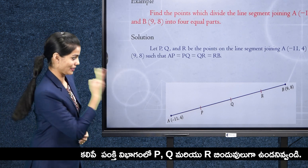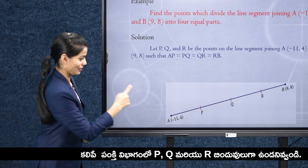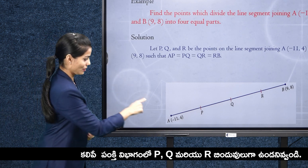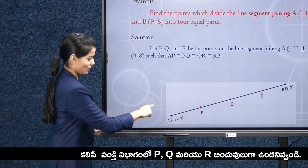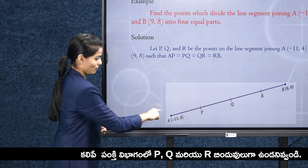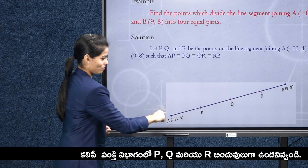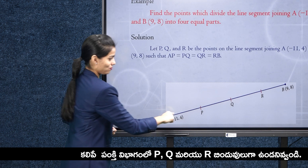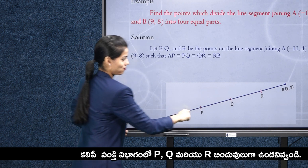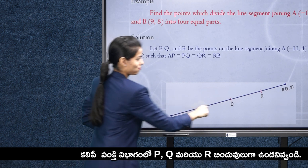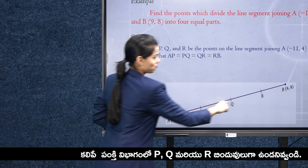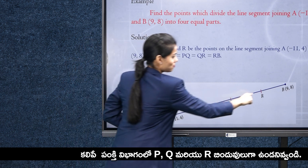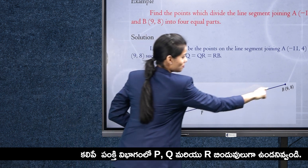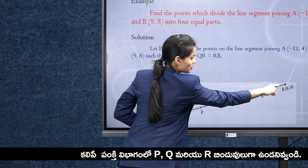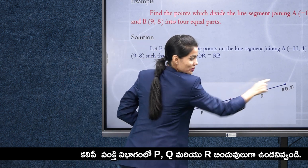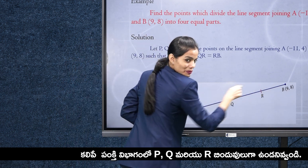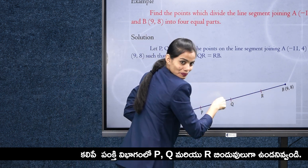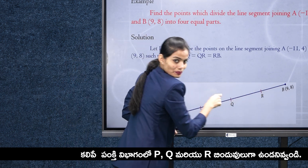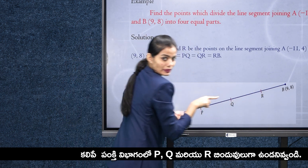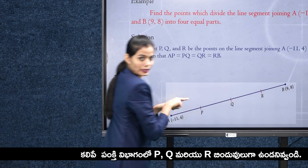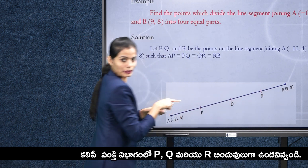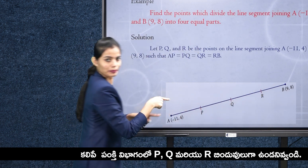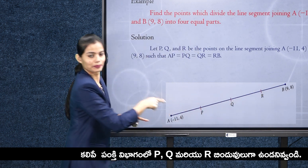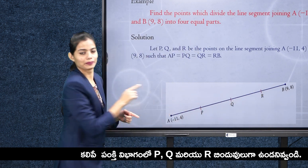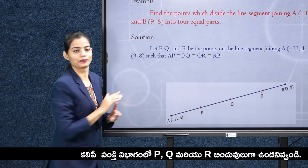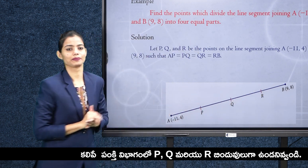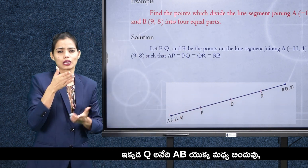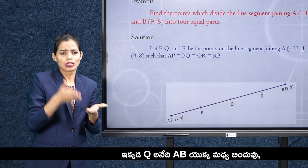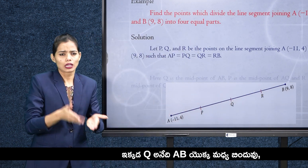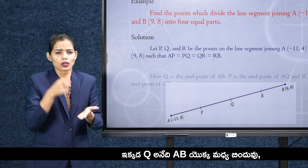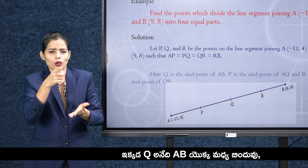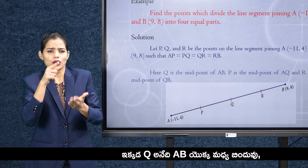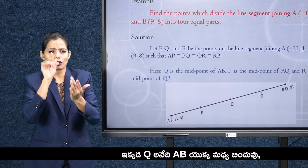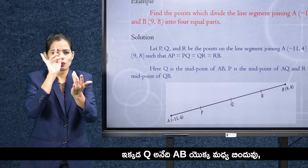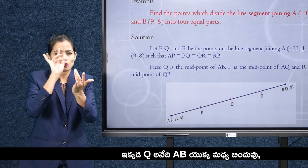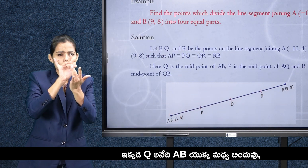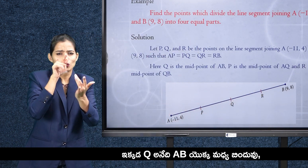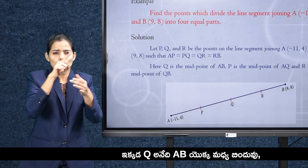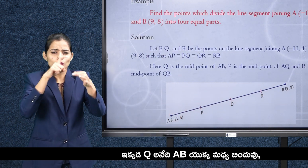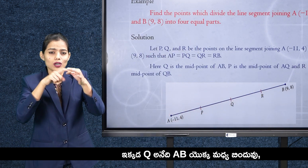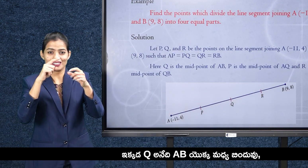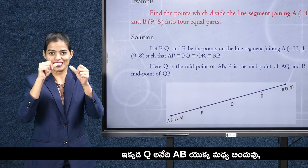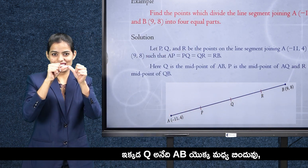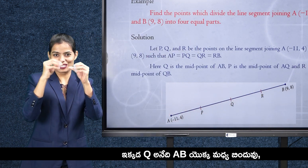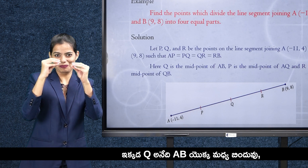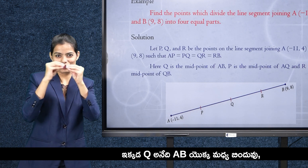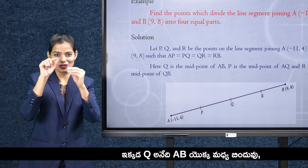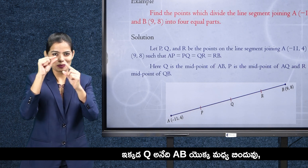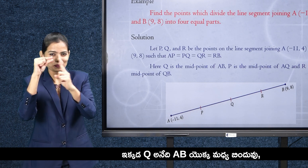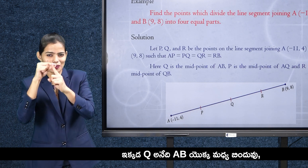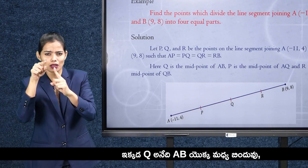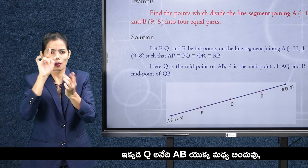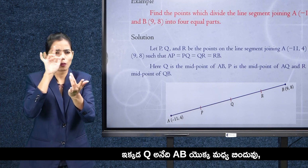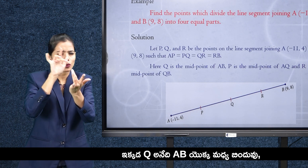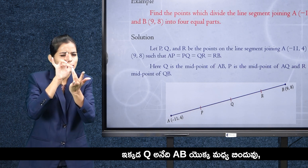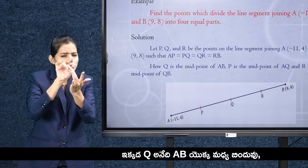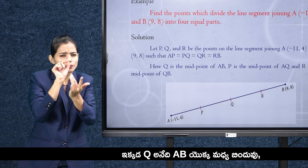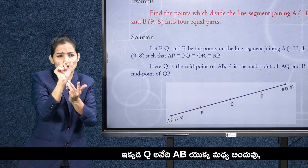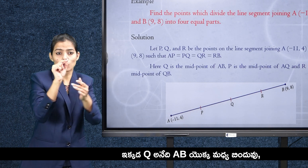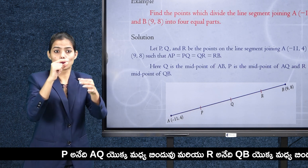మరియు ఆర్ బిందువులుగా ఉండనివ్వండి. ఇక్కడ క్యూ అనేది ఏబి యొక్క మధ్య బిందువు, పి